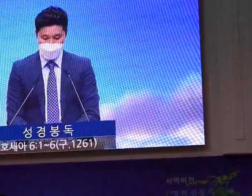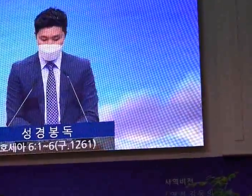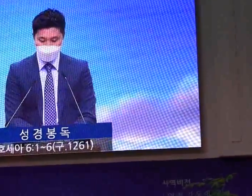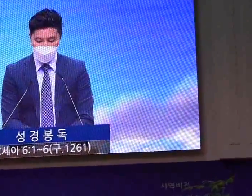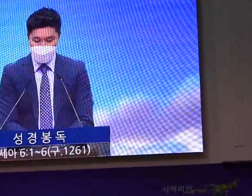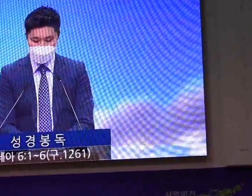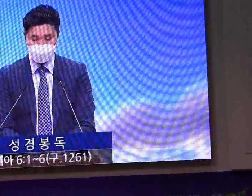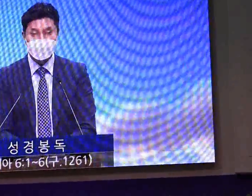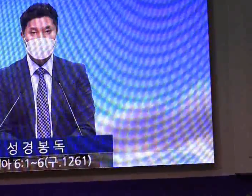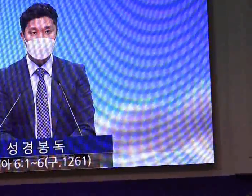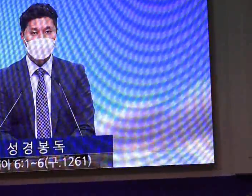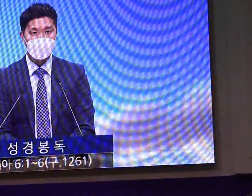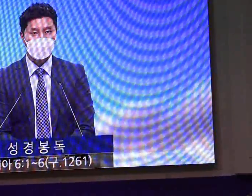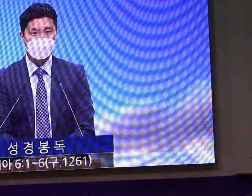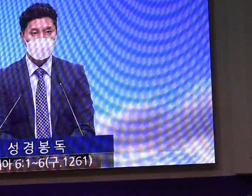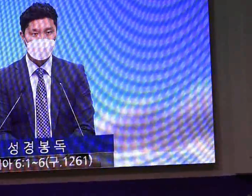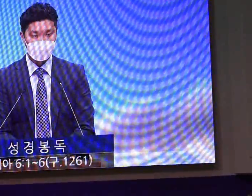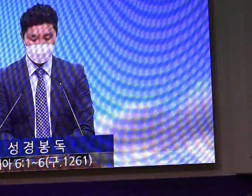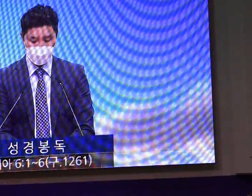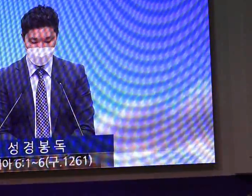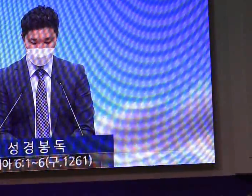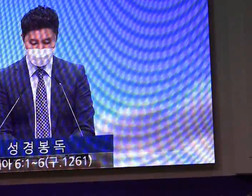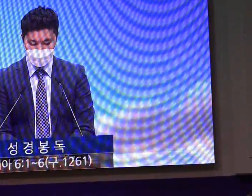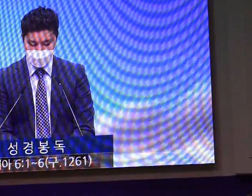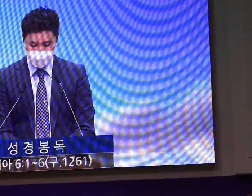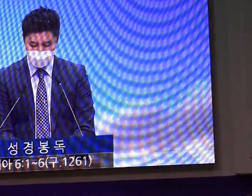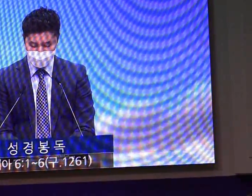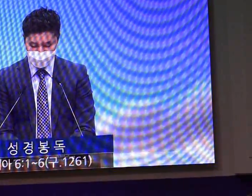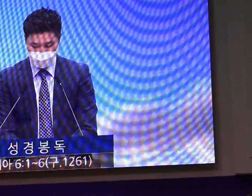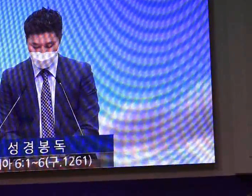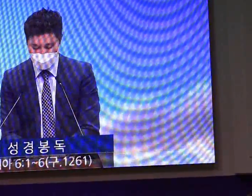이제 하나님의 말씀을 봉독하겠습니다.